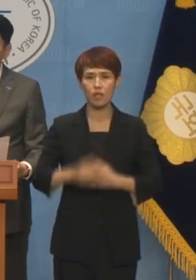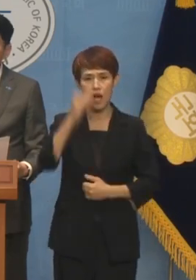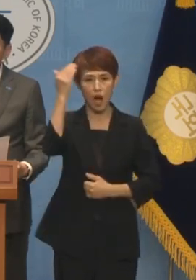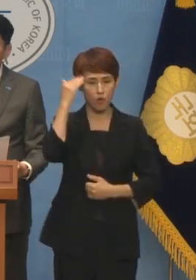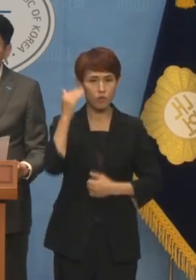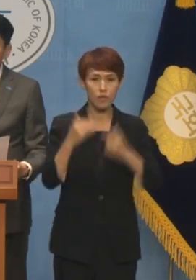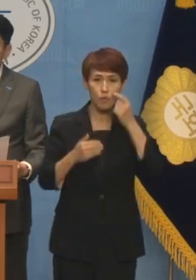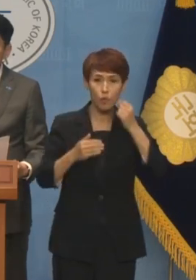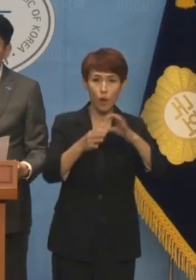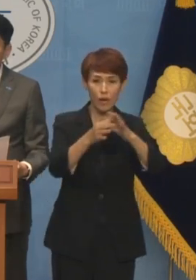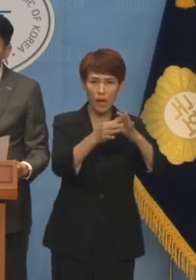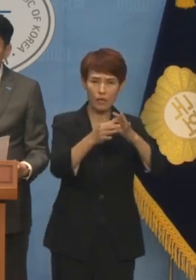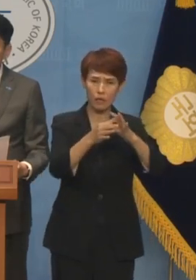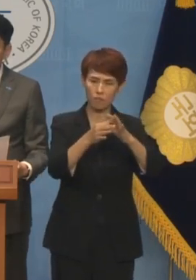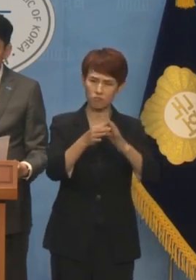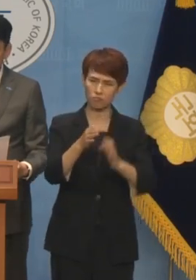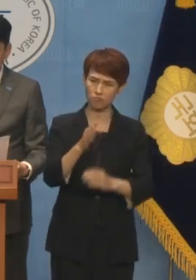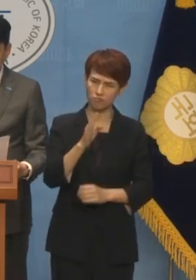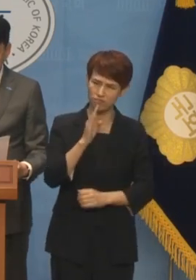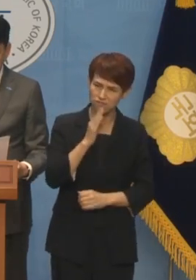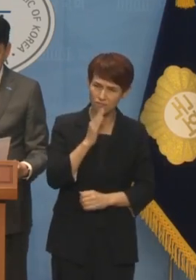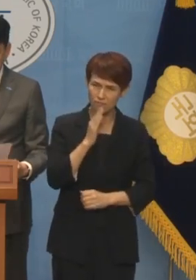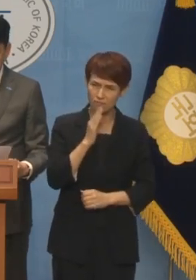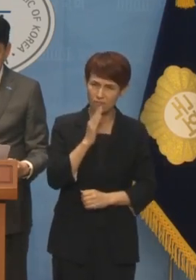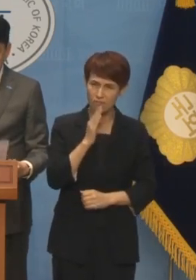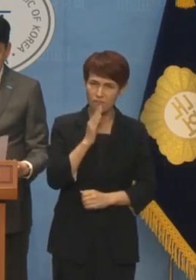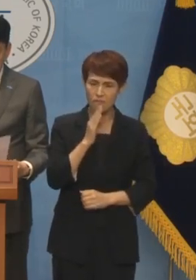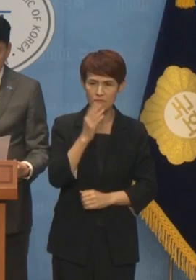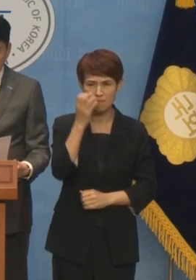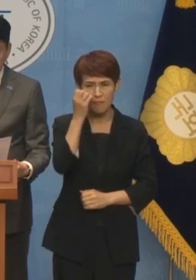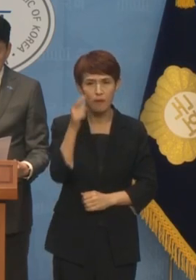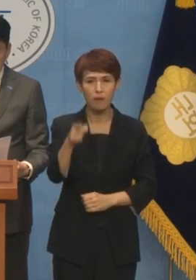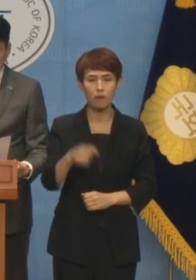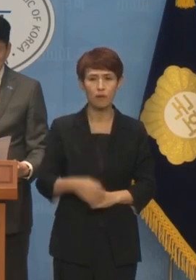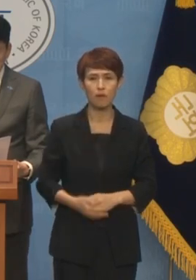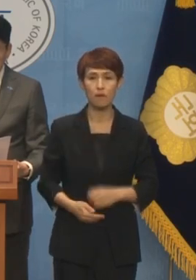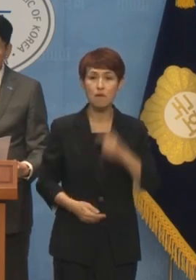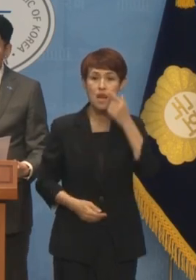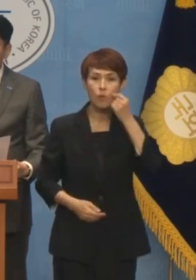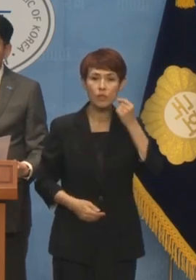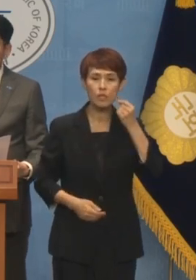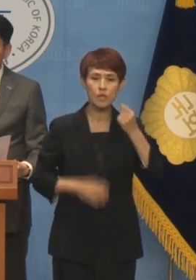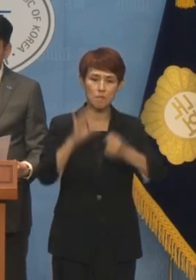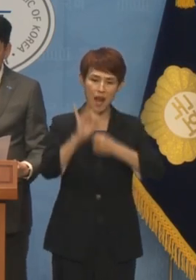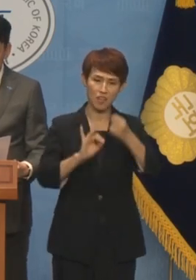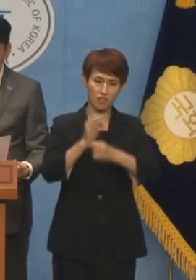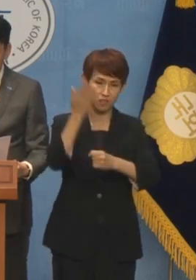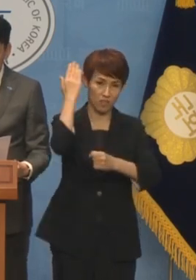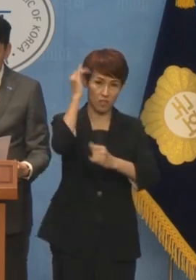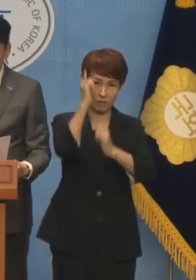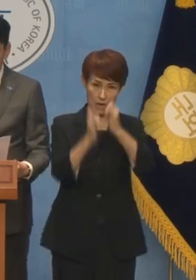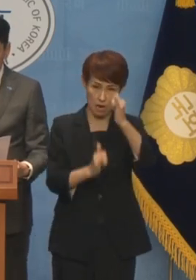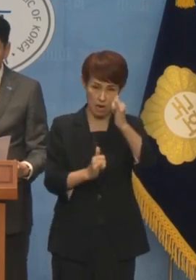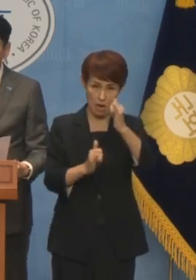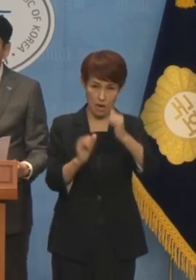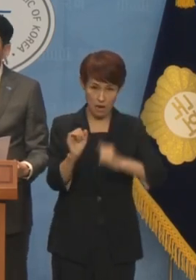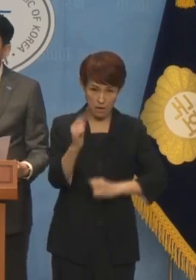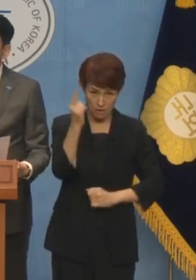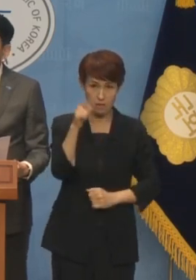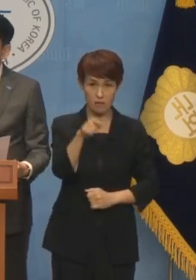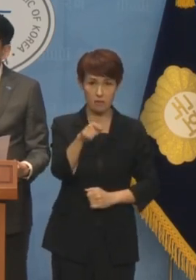인식은 정말 수상하기 짝이 없습니다. 일본이 100년 전 역사 때문에 무릎을 꿇어야 한다는